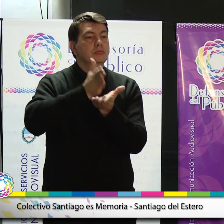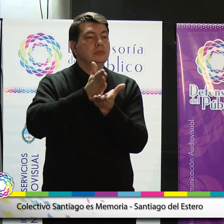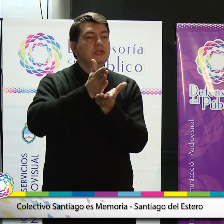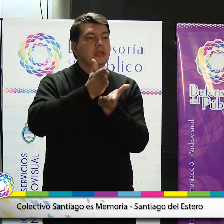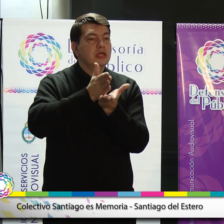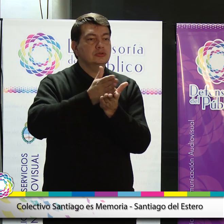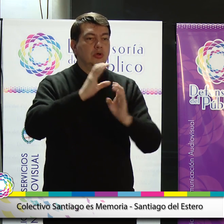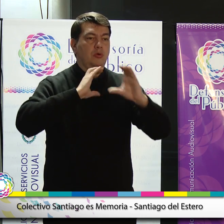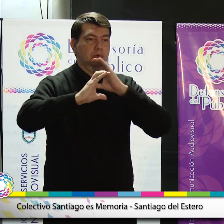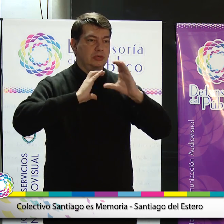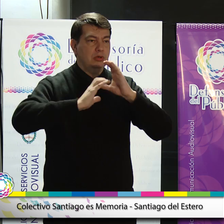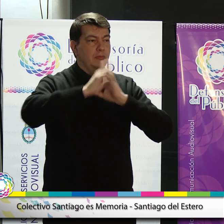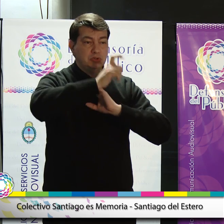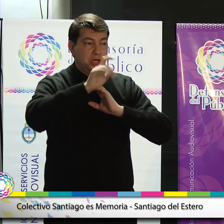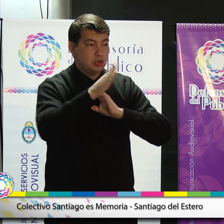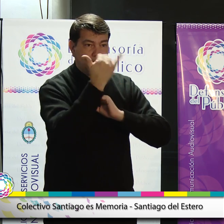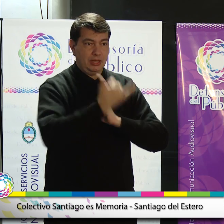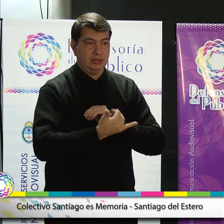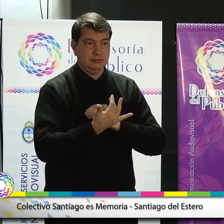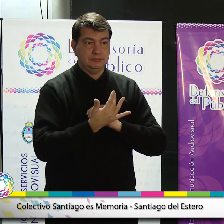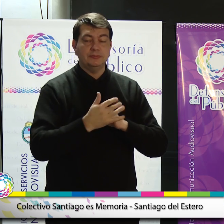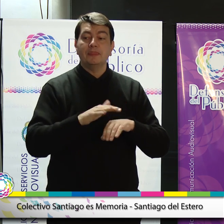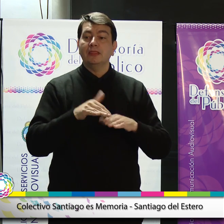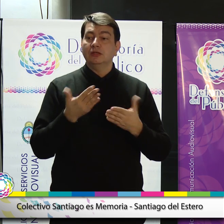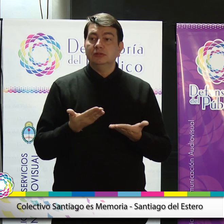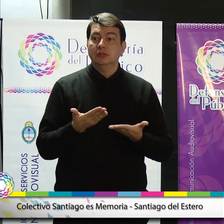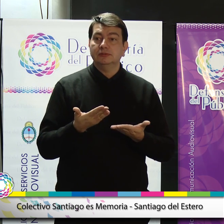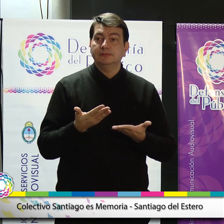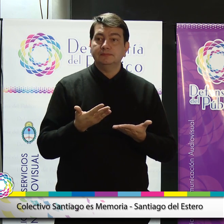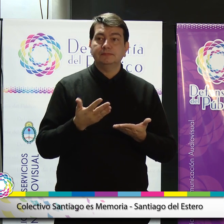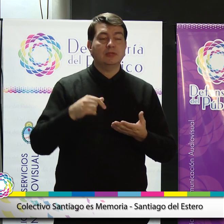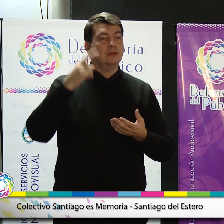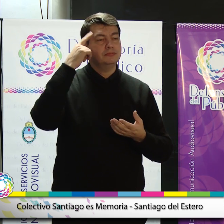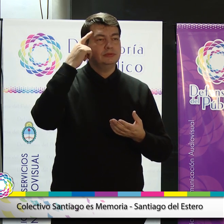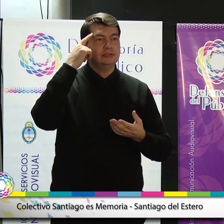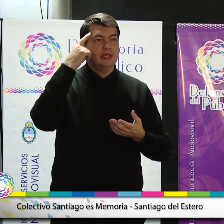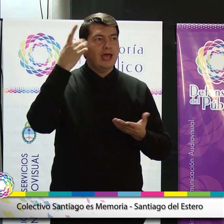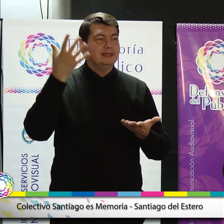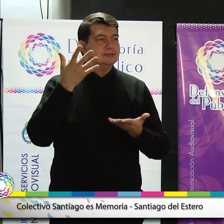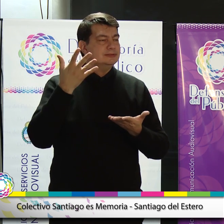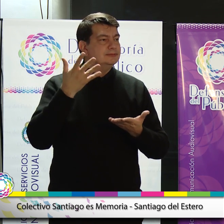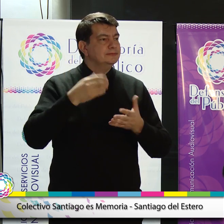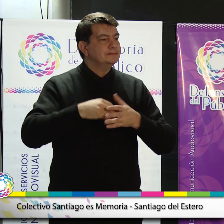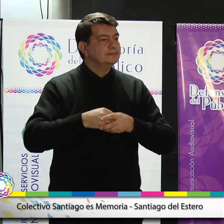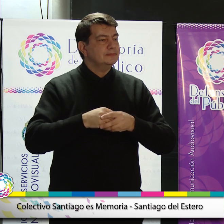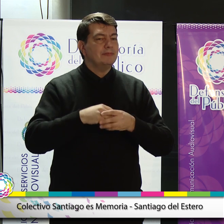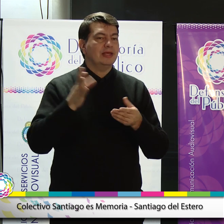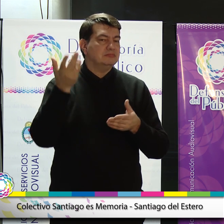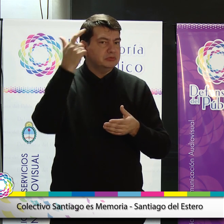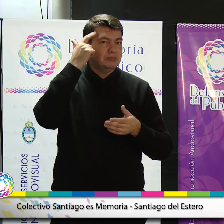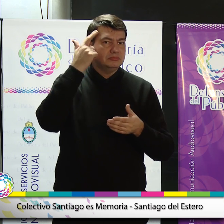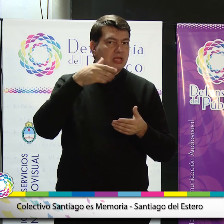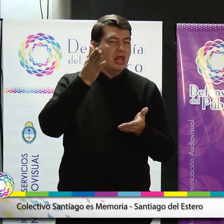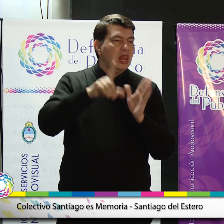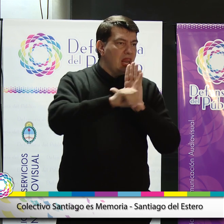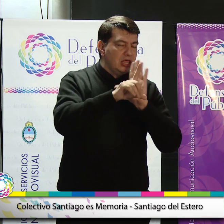ese es un principal una principal idea como para también democratizar la